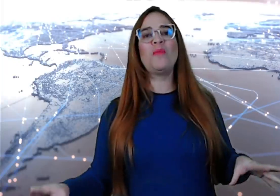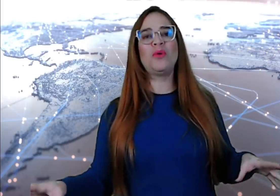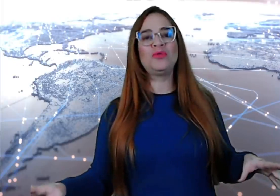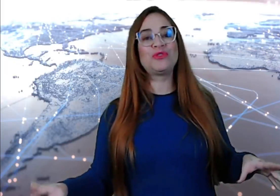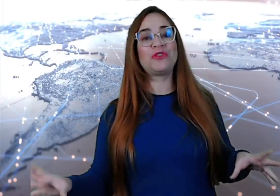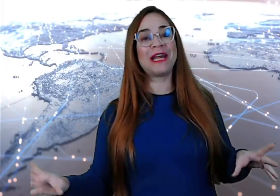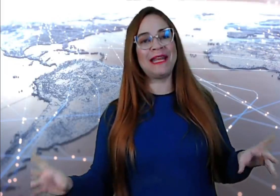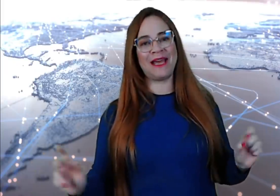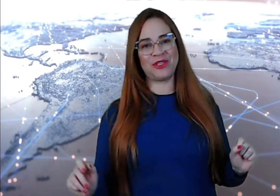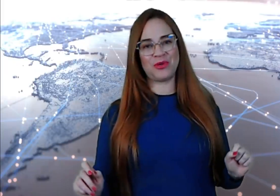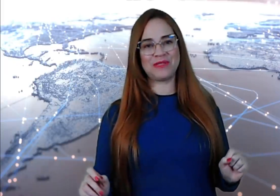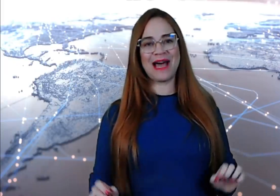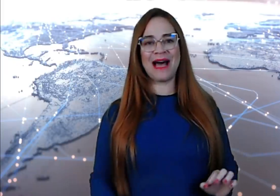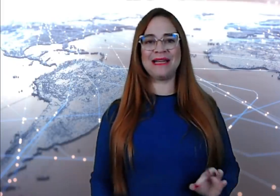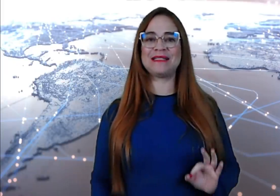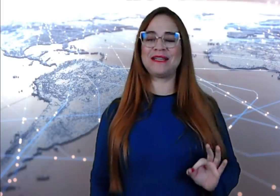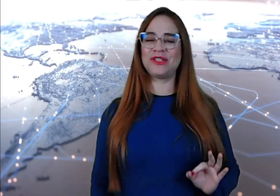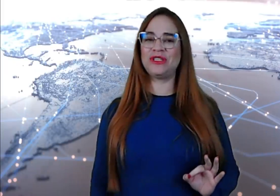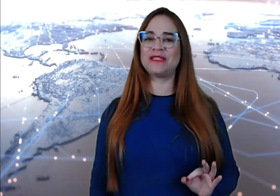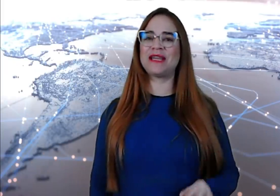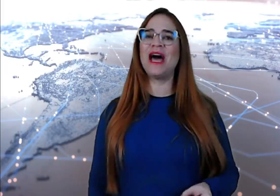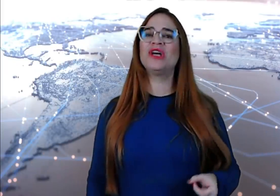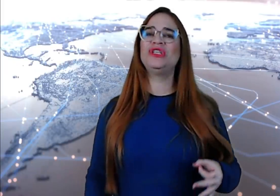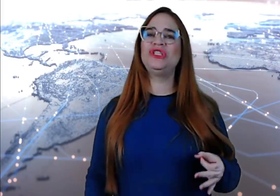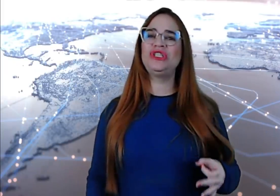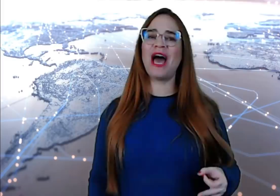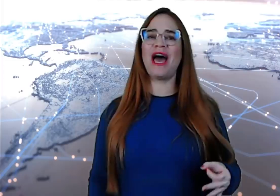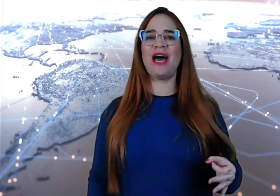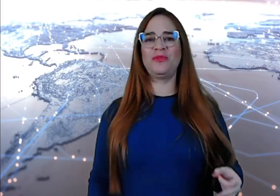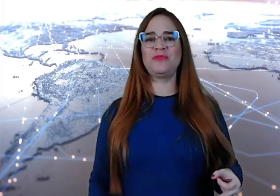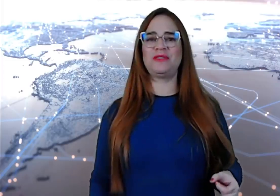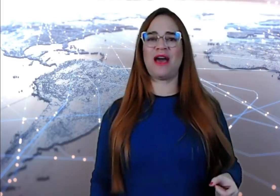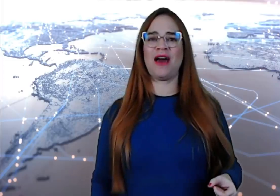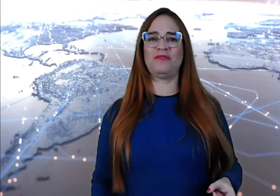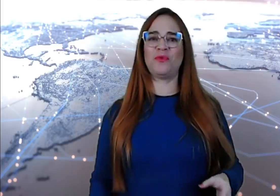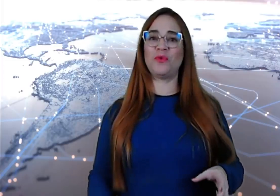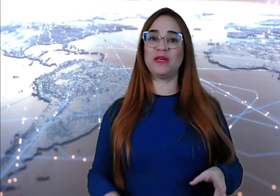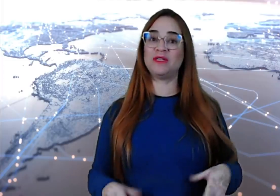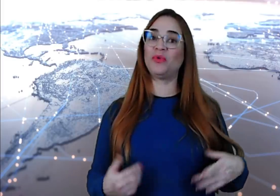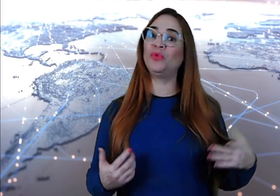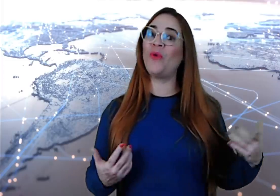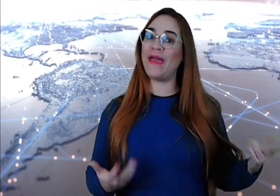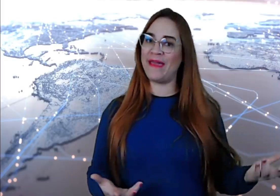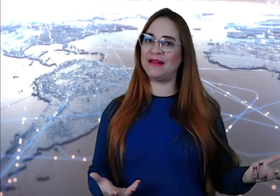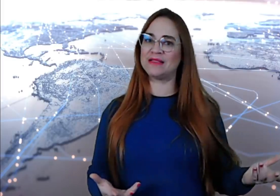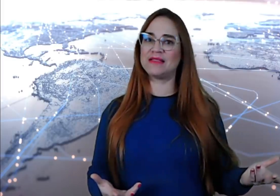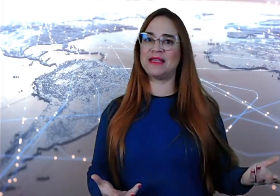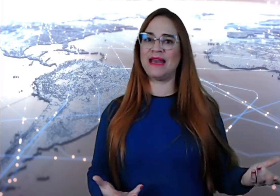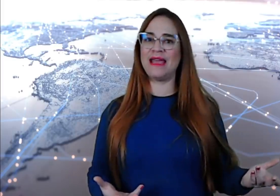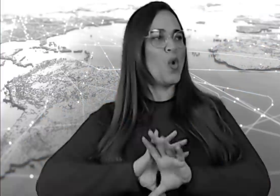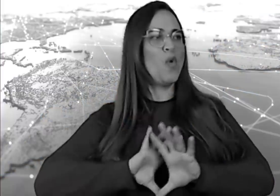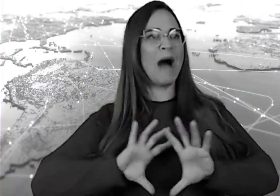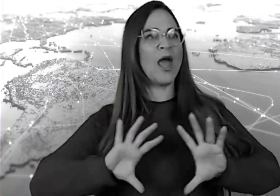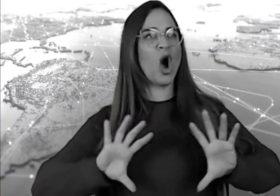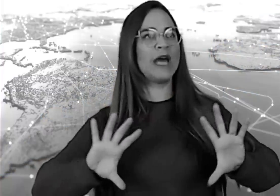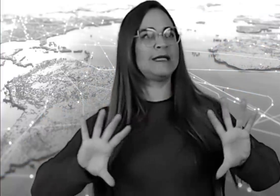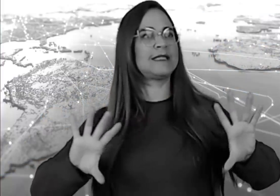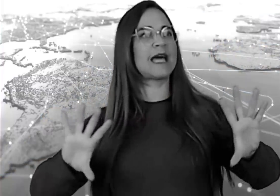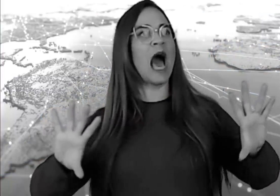Bumbuns frenéticos da ala esquerdista já anunciavam o que, segundo eles, seria o maior